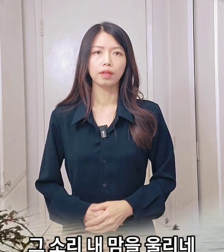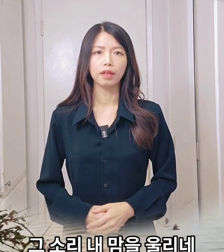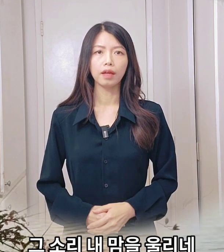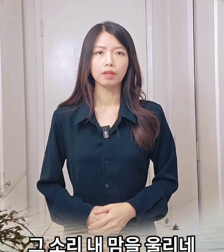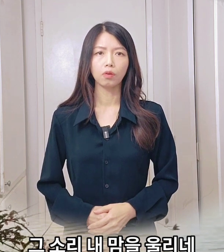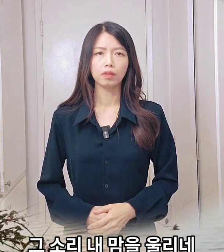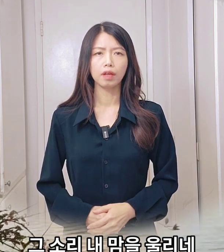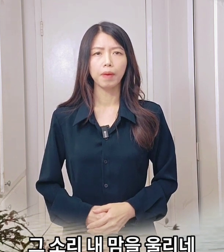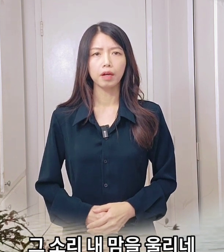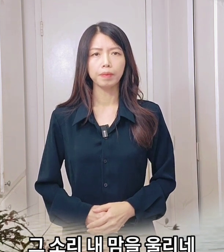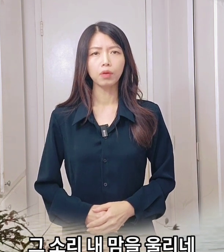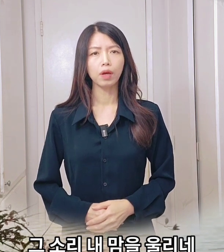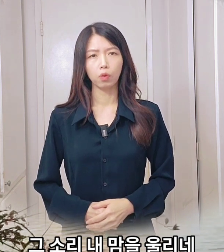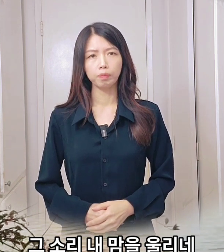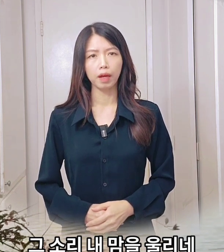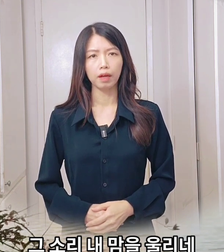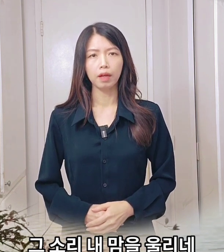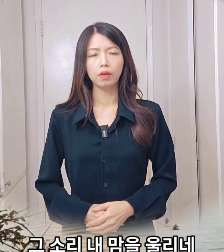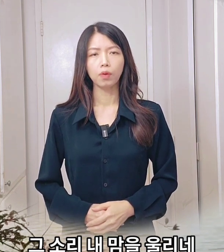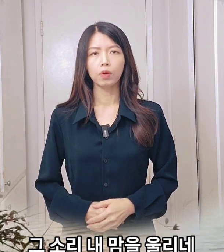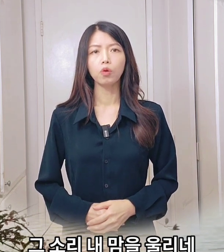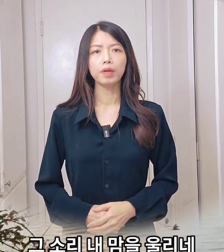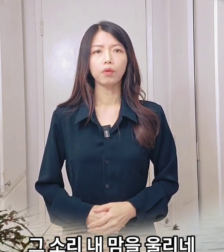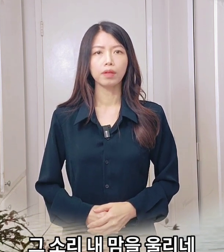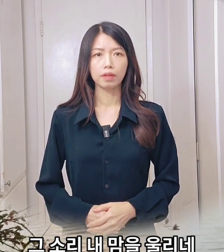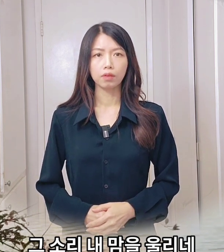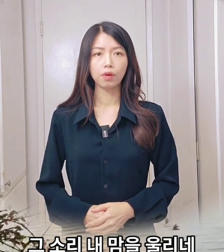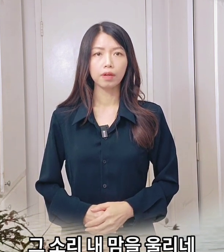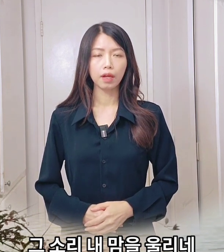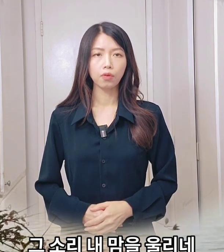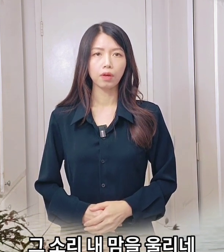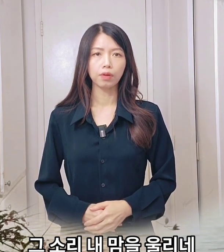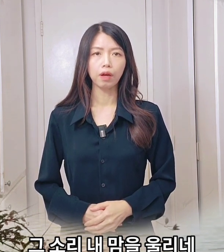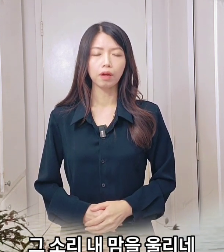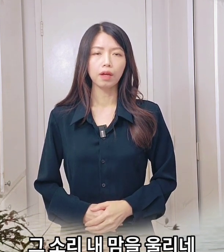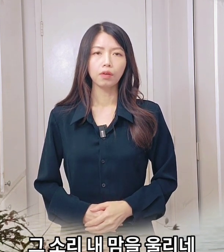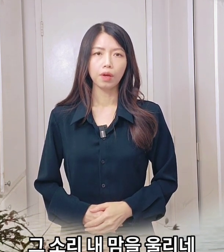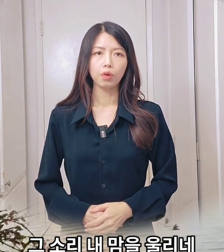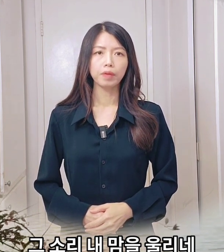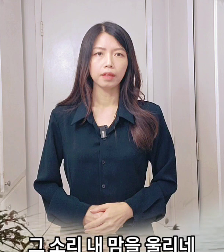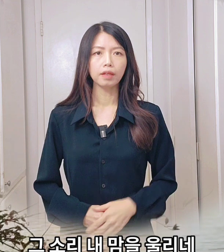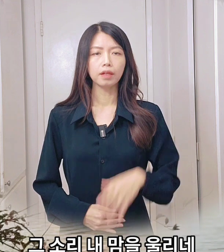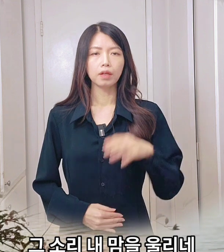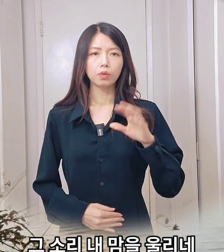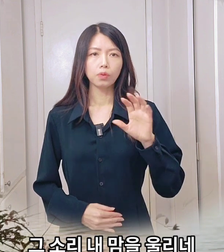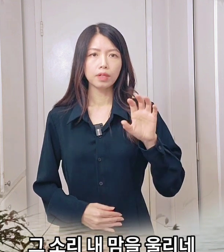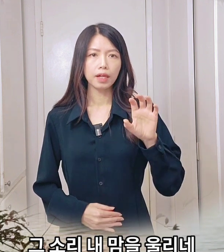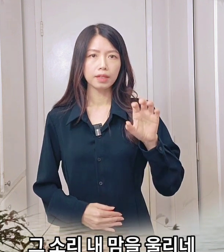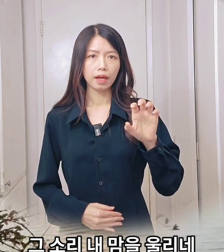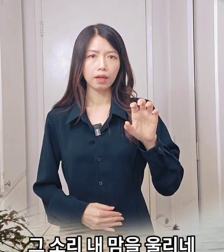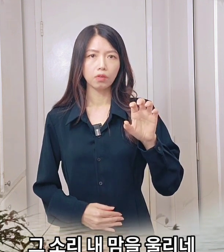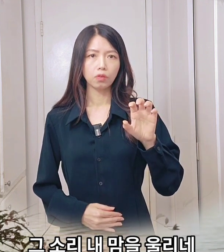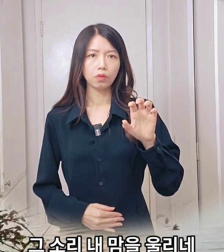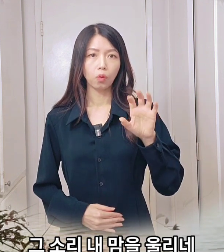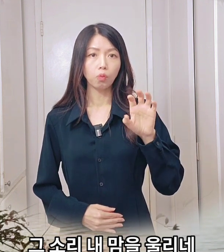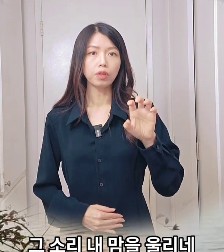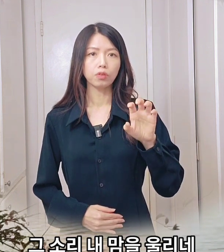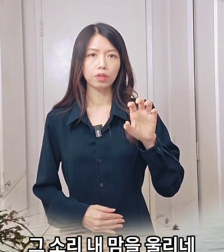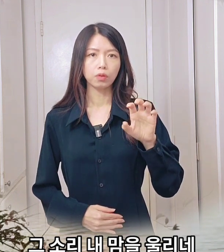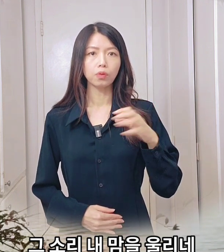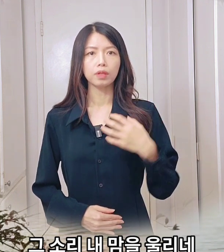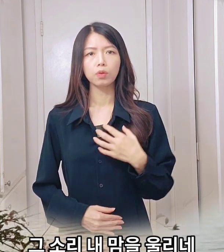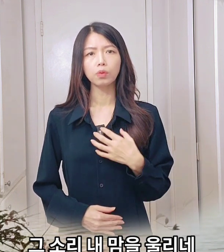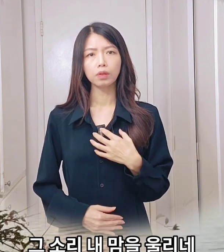사용하셔도 되는데 저는 내 마음이 괴롭다. 괴로움이라고 하는 뜻의 수어를 사용했고요. 괴롭다는 손을 살짝